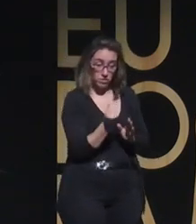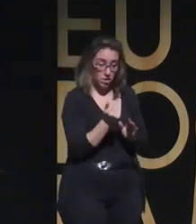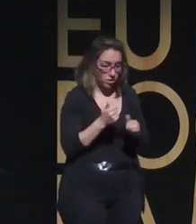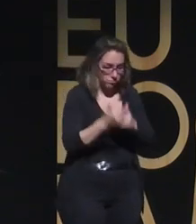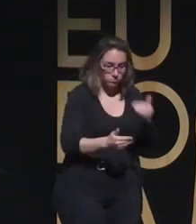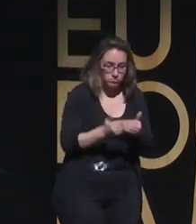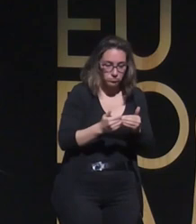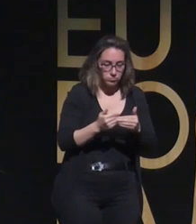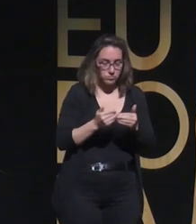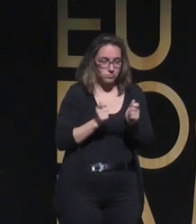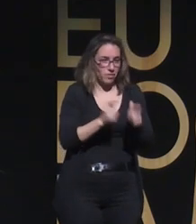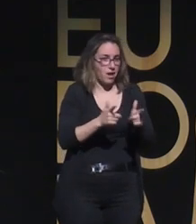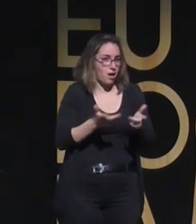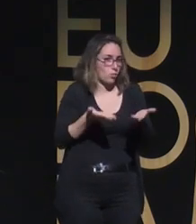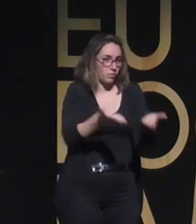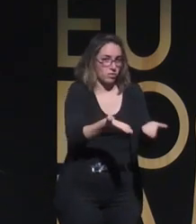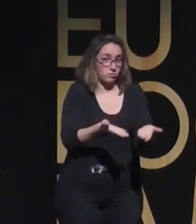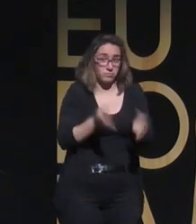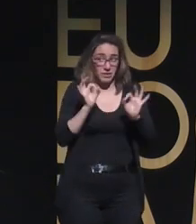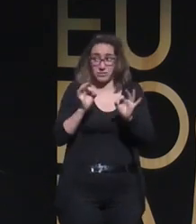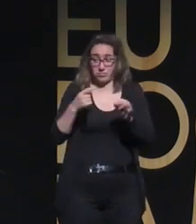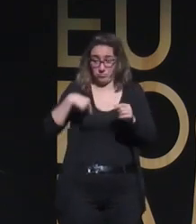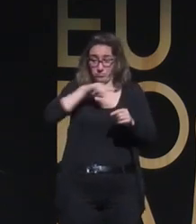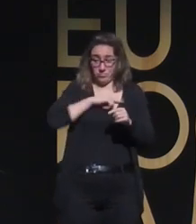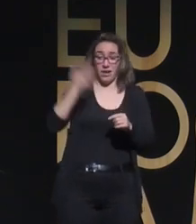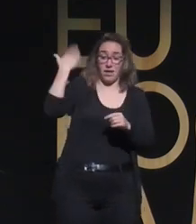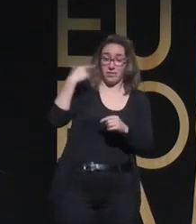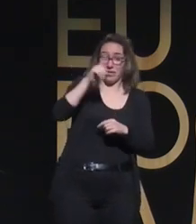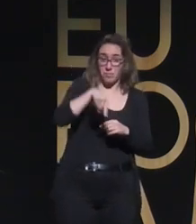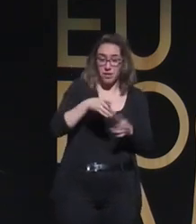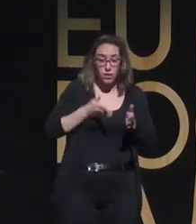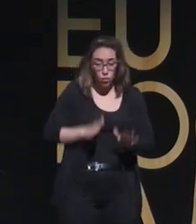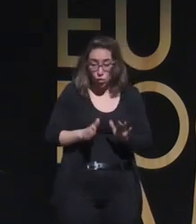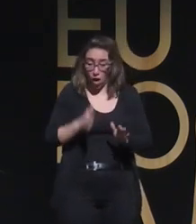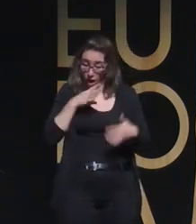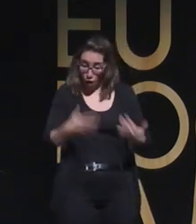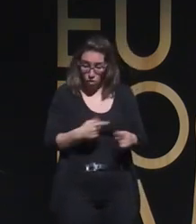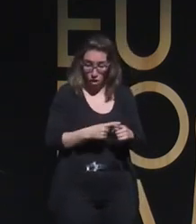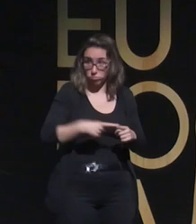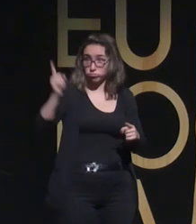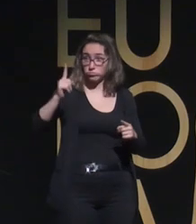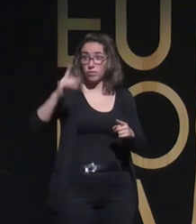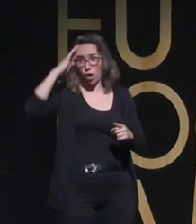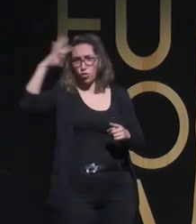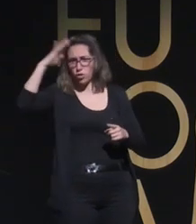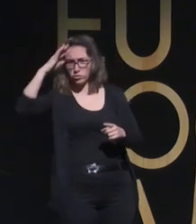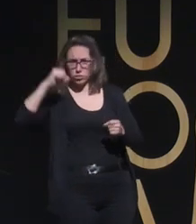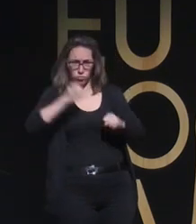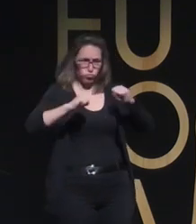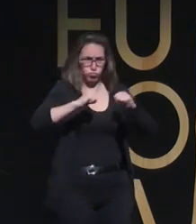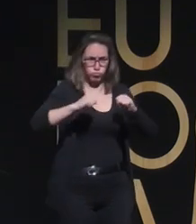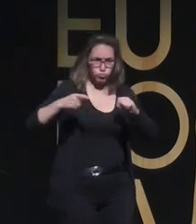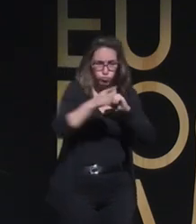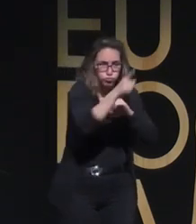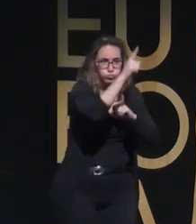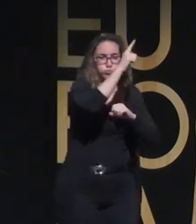somos mamíferos. Entonces, con lo que venimos y lo que aprendemos. Claro, y tenemos hijos que entran en la adolescencia y entran, pero como un obús. Entran y dices, hostia, ¿qué estoy